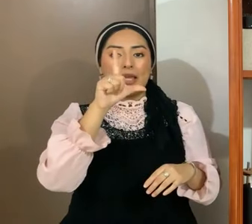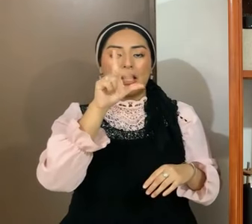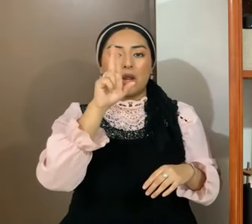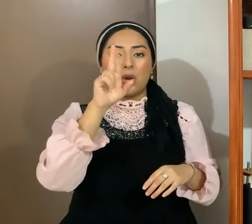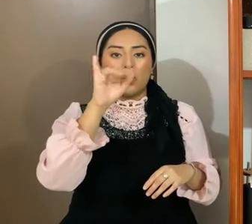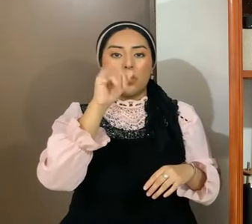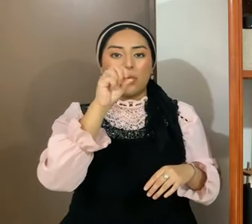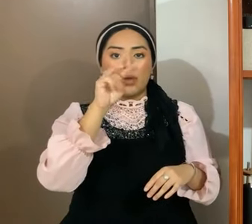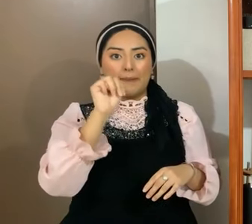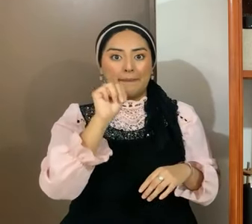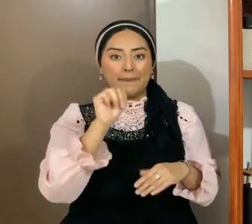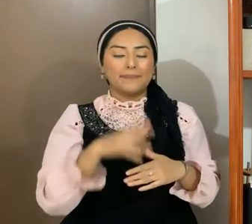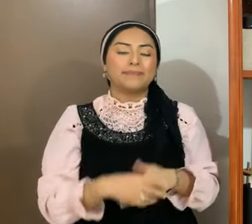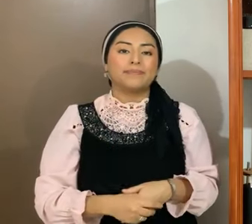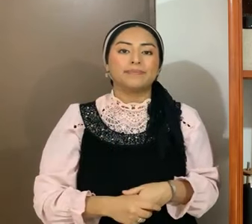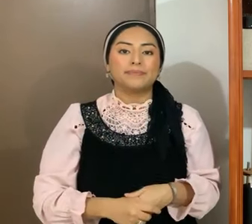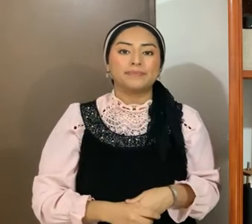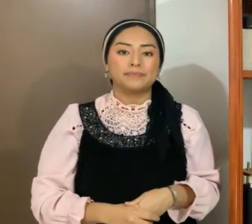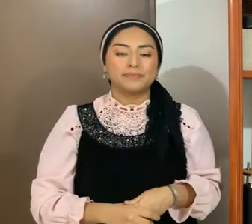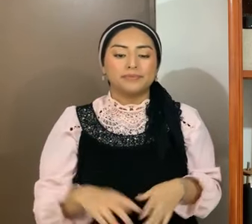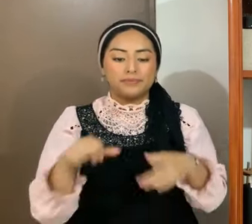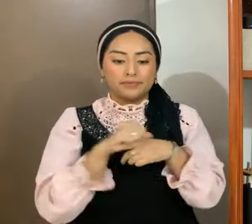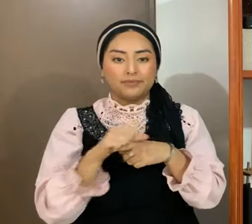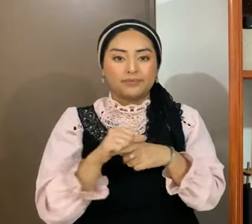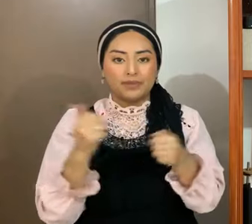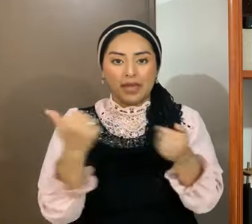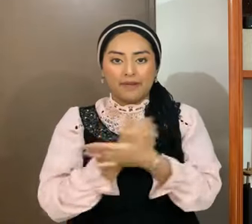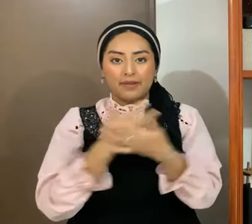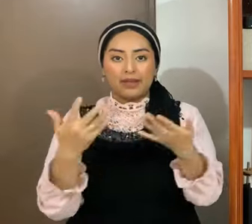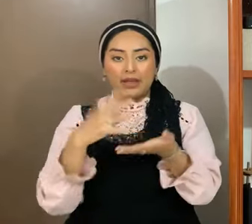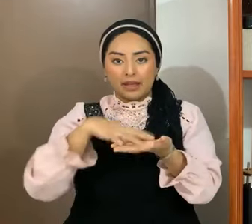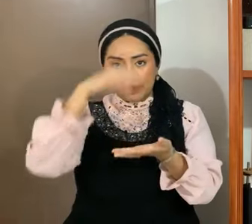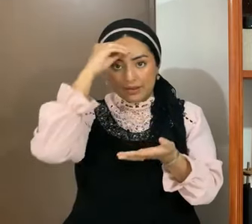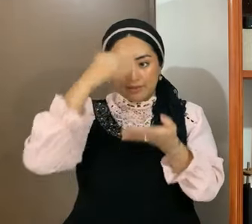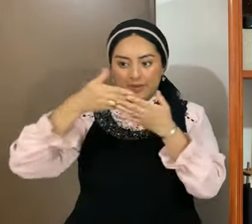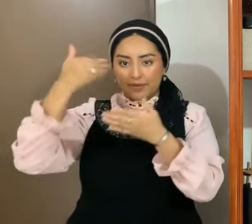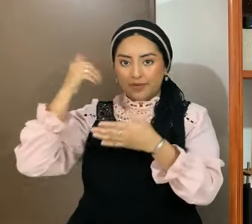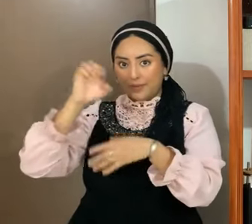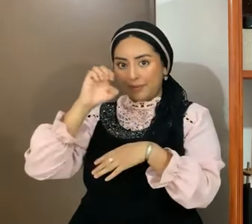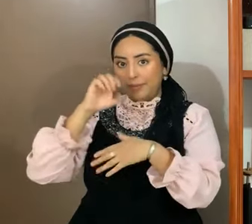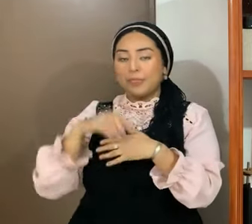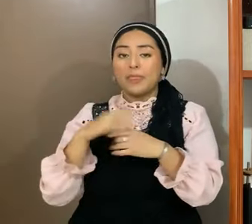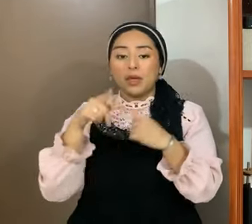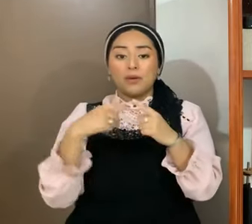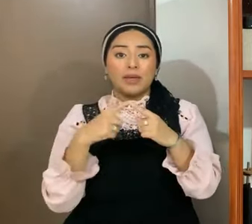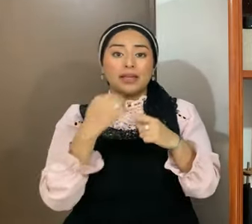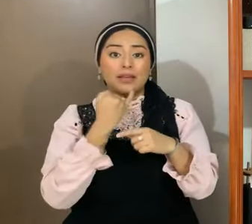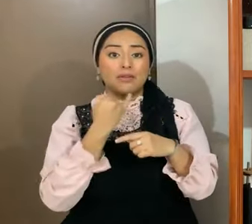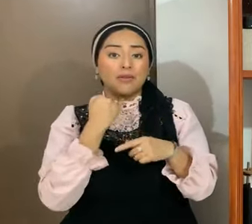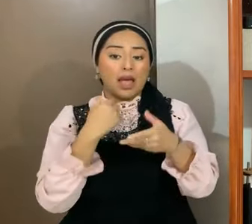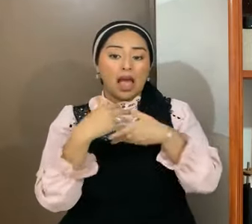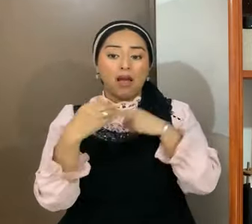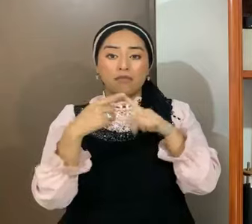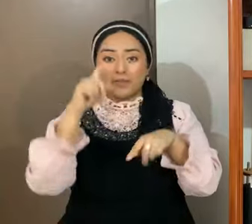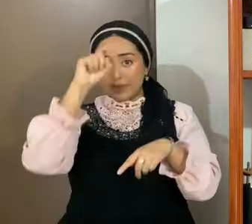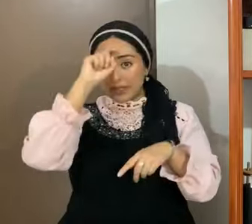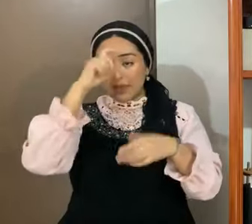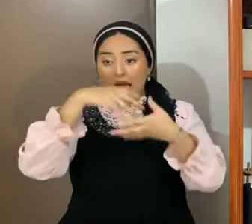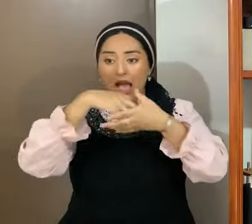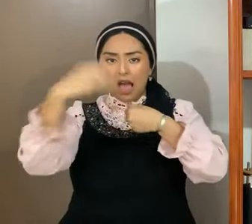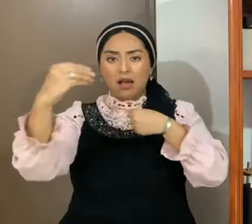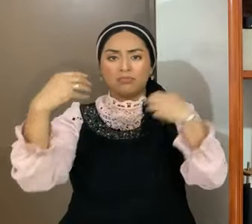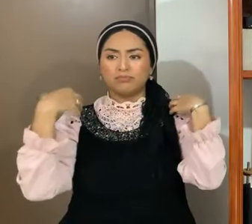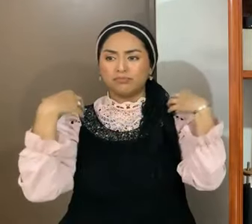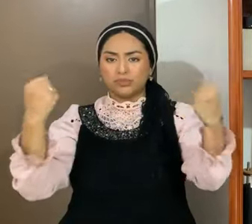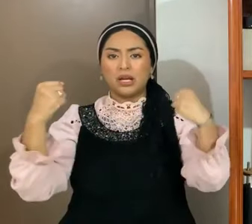Vamos a hacer un pequeño repaso de todo lo que vimos en el libro del Éxodo. Cuando el pueblo de Israel sale de Egipto, salen con